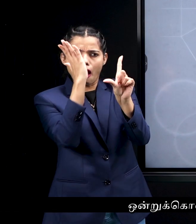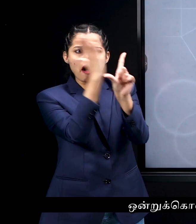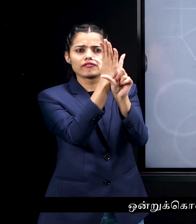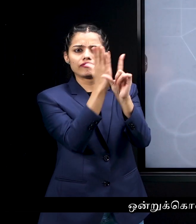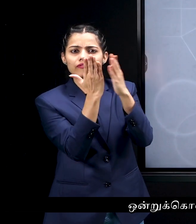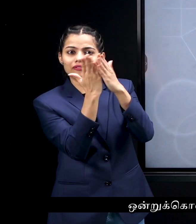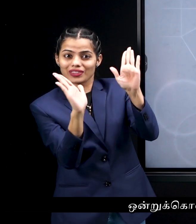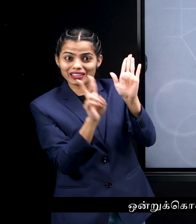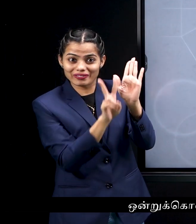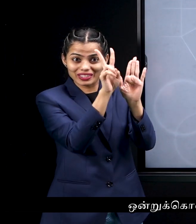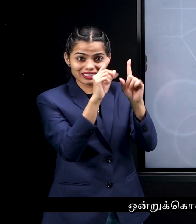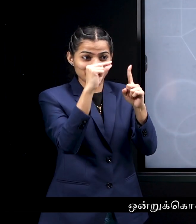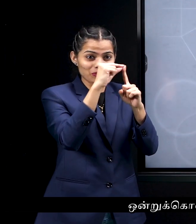ஒன்றுக்கொன்று நிரப்புகள் என்று அழைக்கப்படுகின்றன.